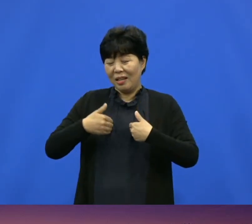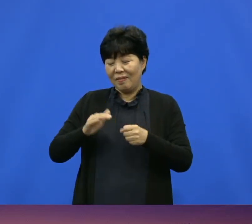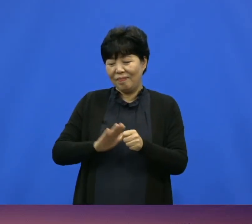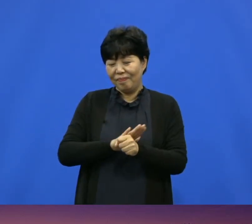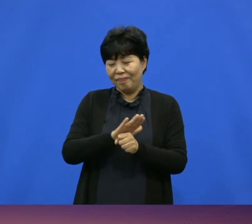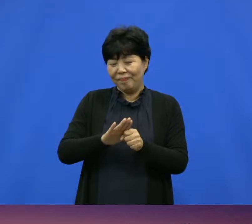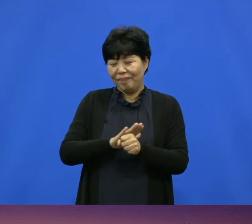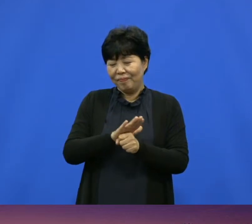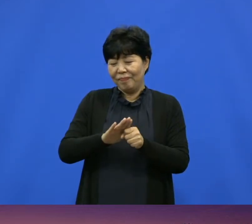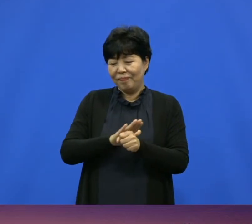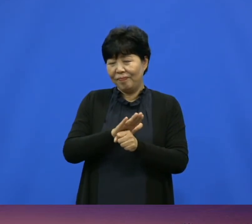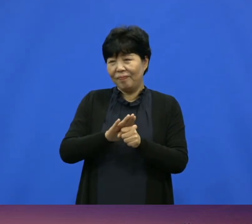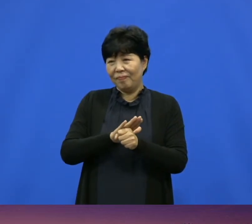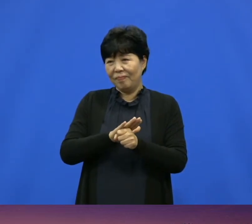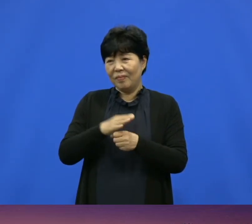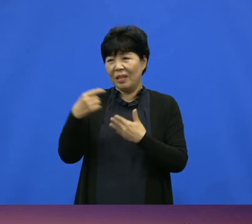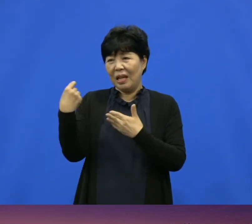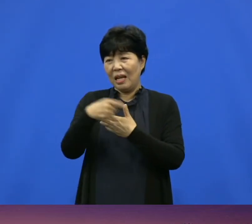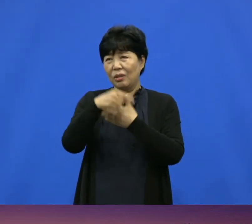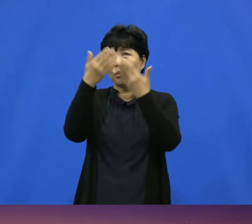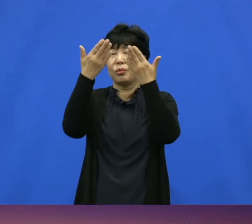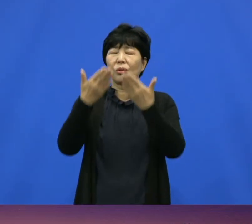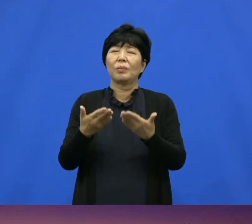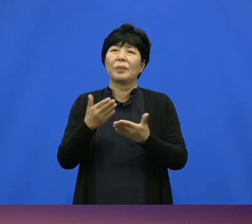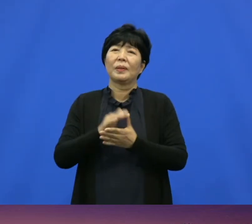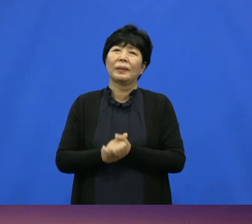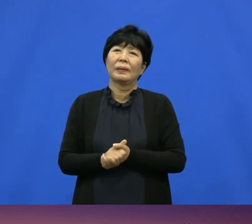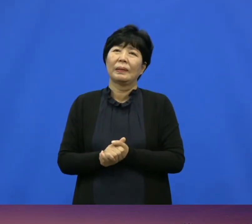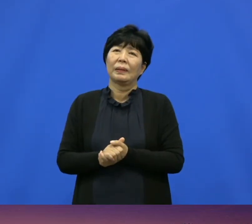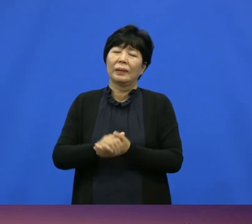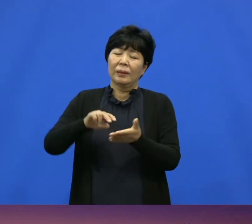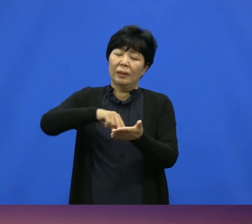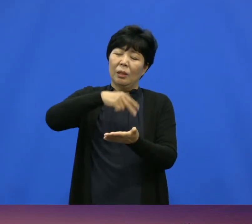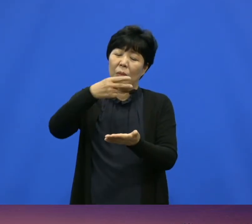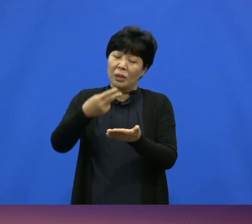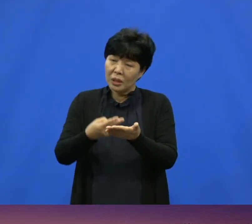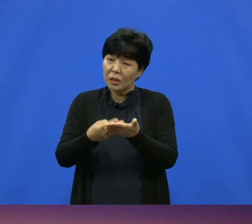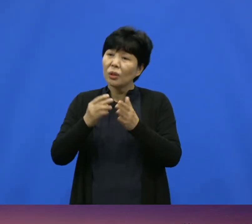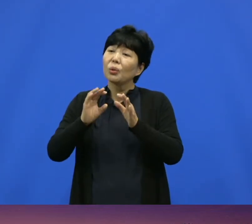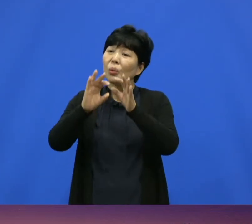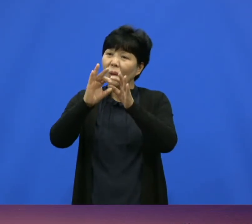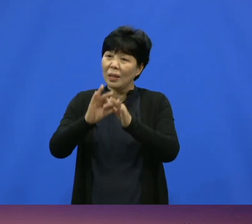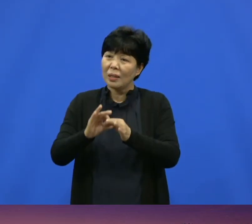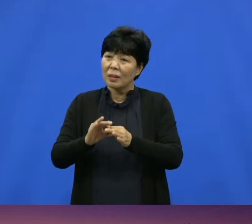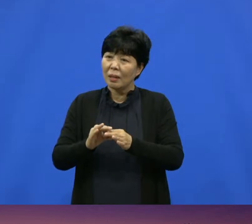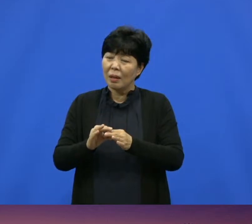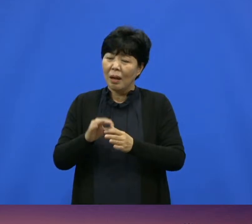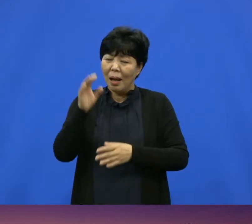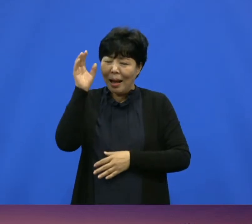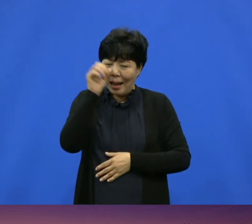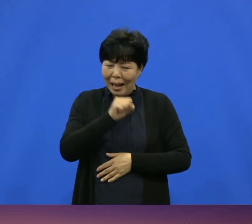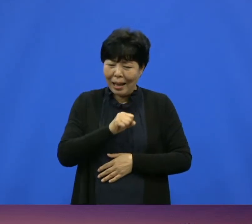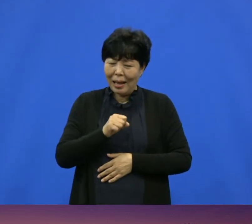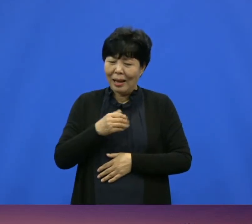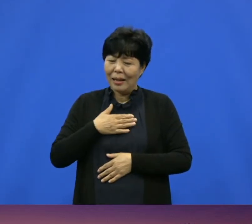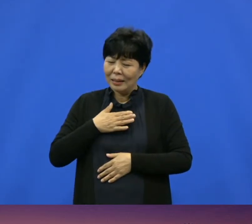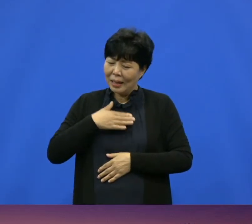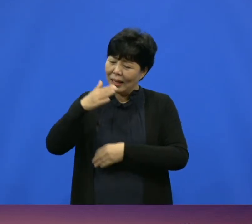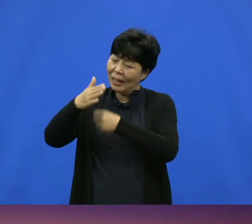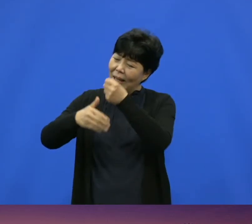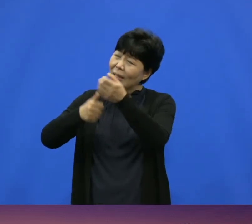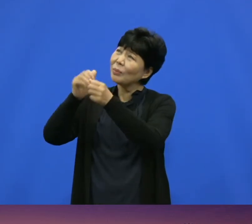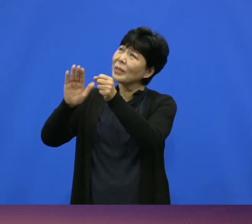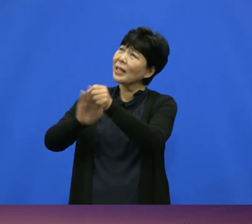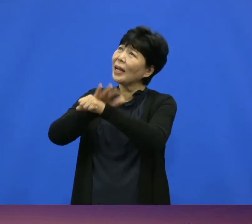실패를 통하여 우리는 하나님을 더 깊이 만나고 넘어지면서 하나님의 사랑을 받는 자로 살아가는 거예요. 보세요